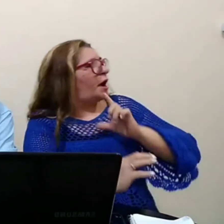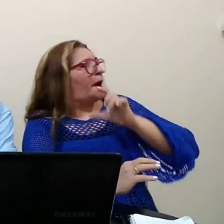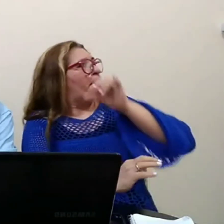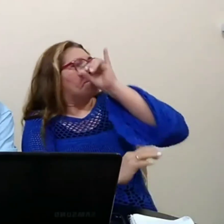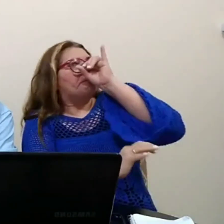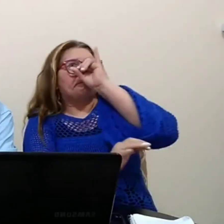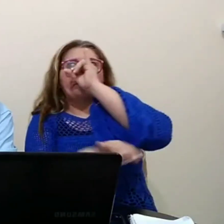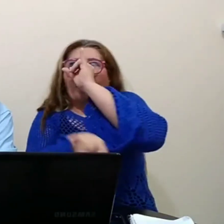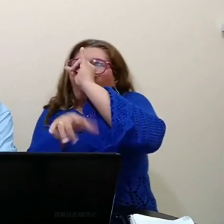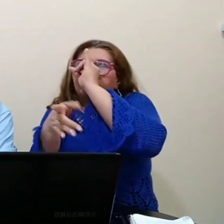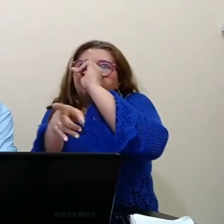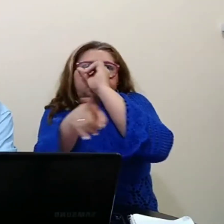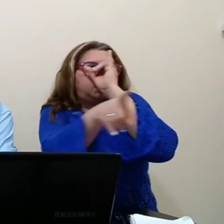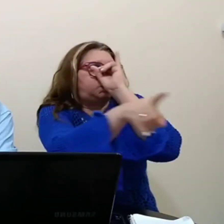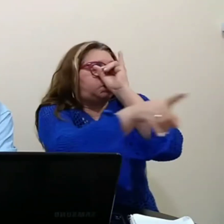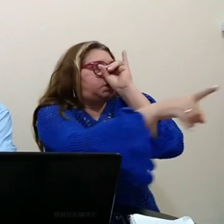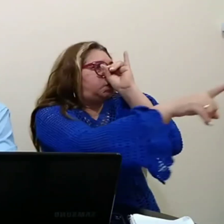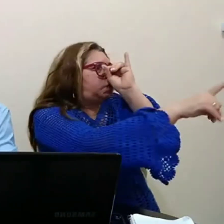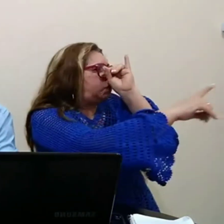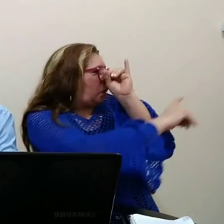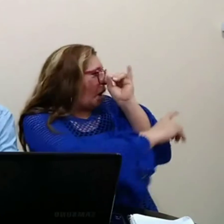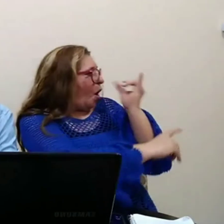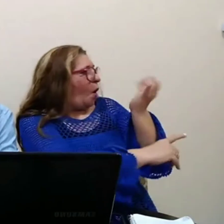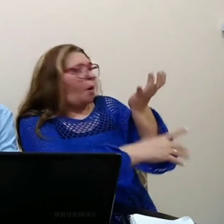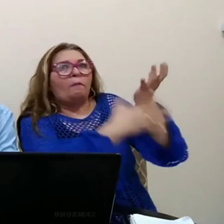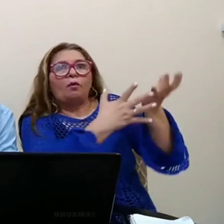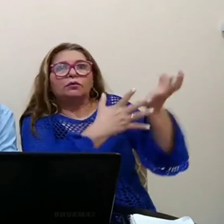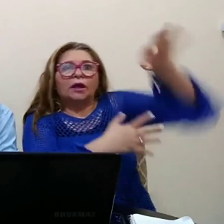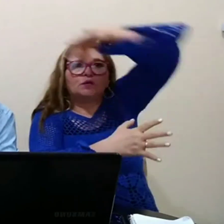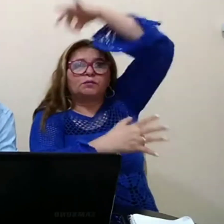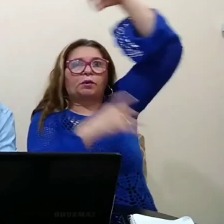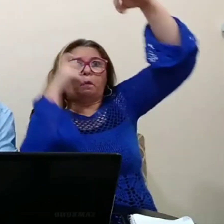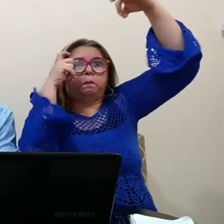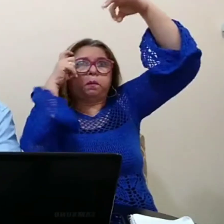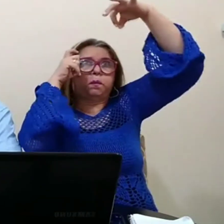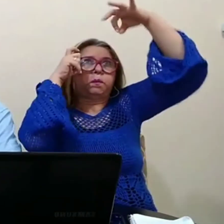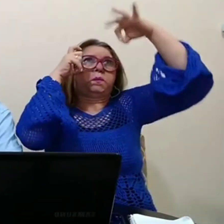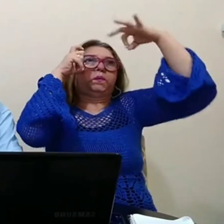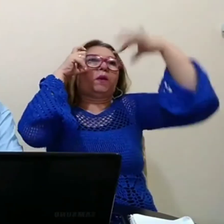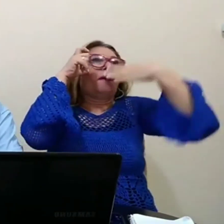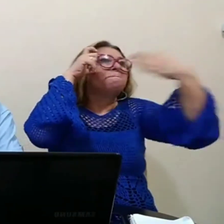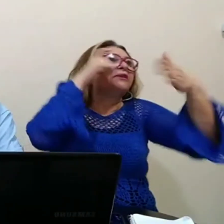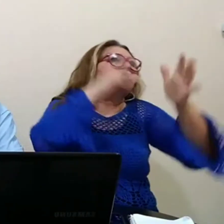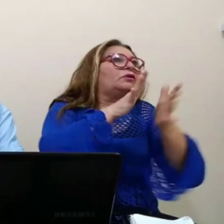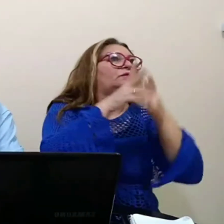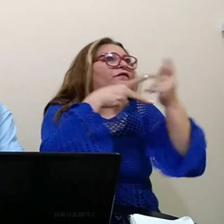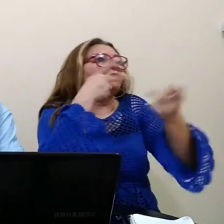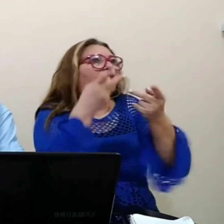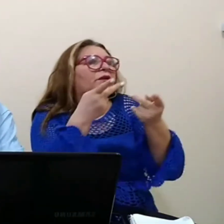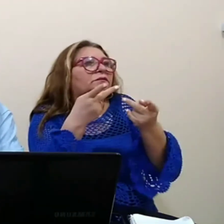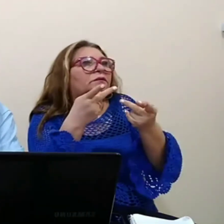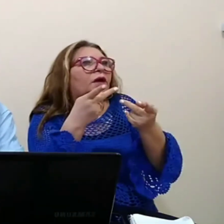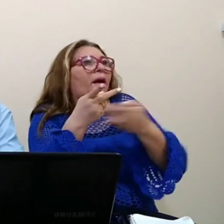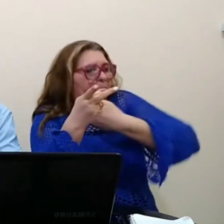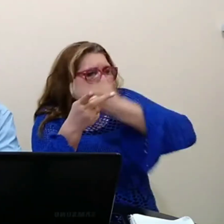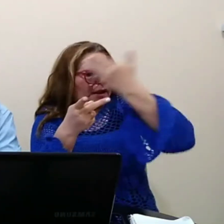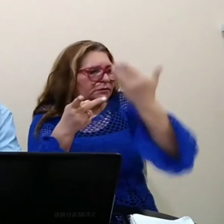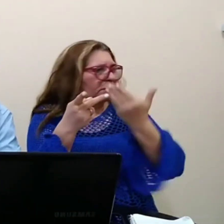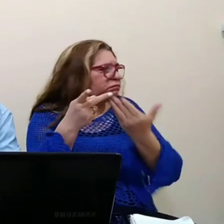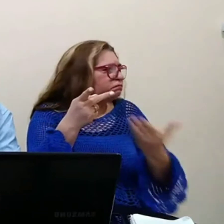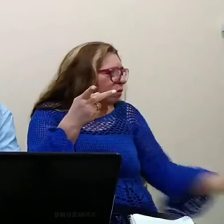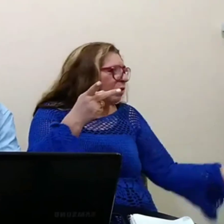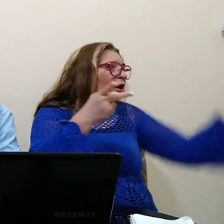pelo monte uma grande manada de porcos, e os espíritos imundos rogaram a Jesus, dizendo: Manda-nos para